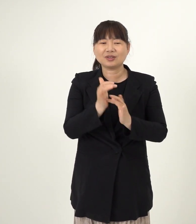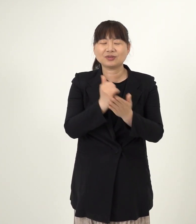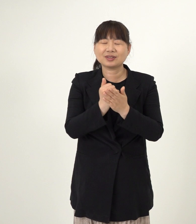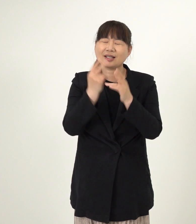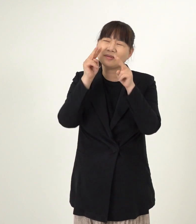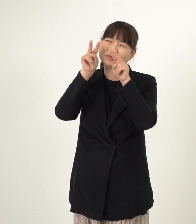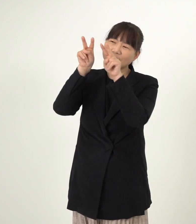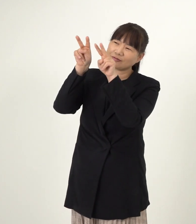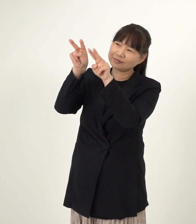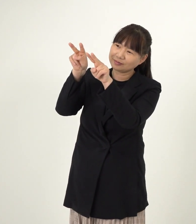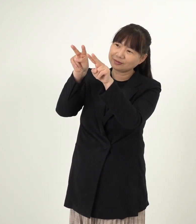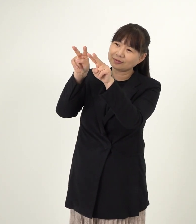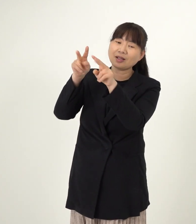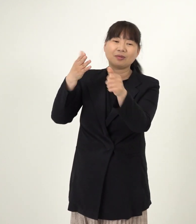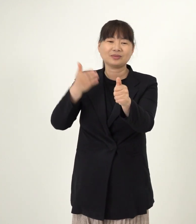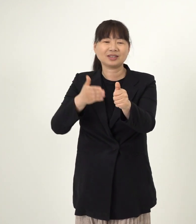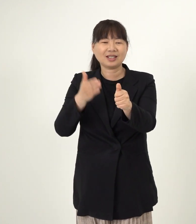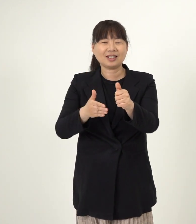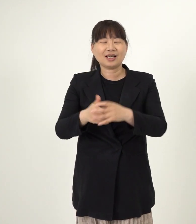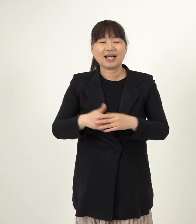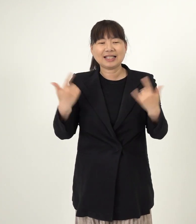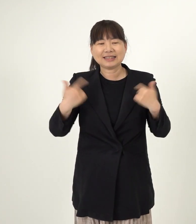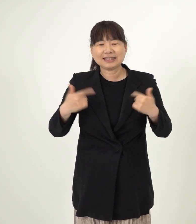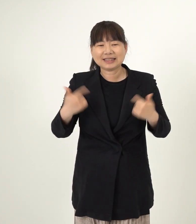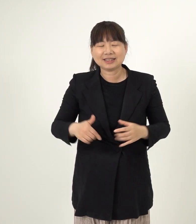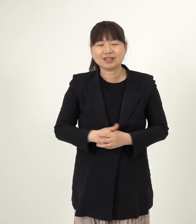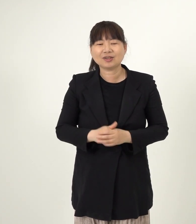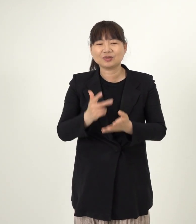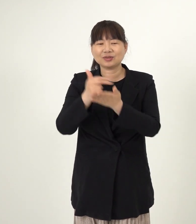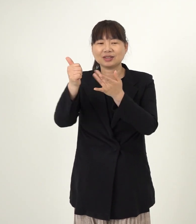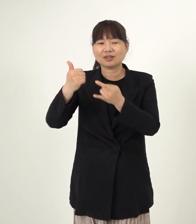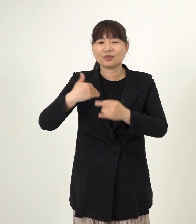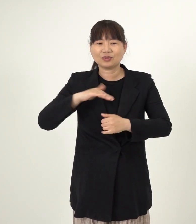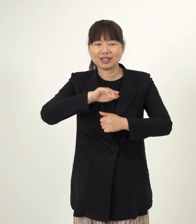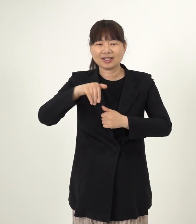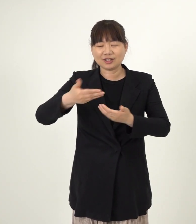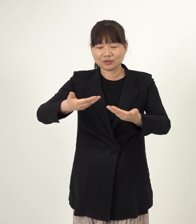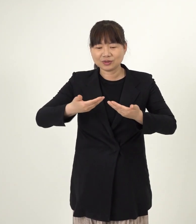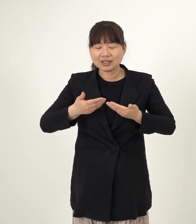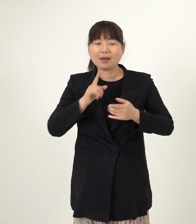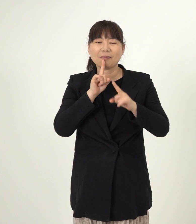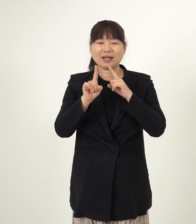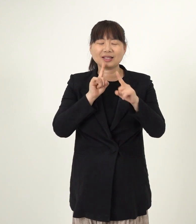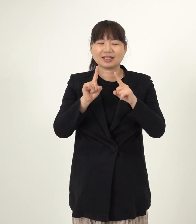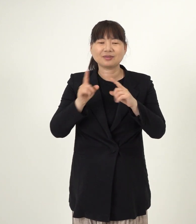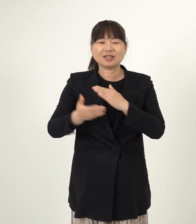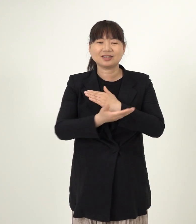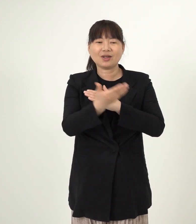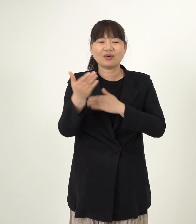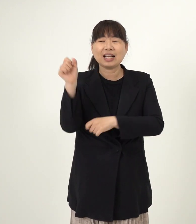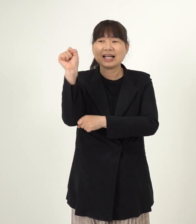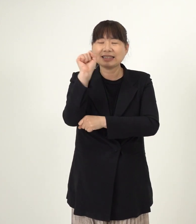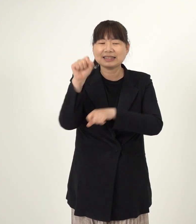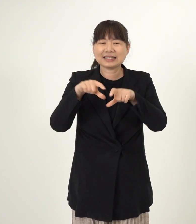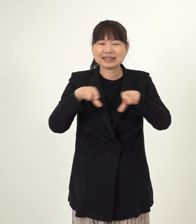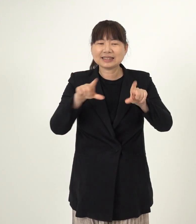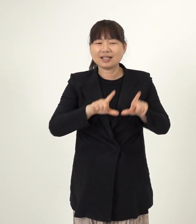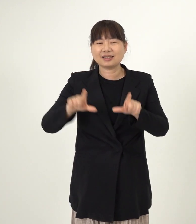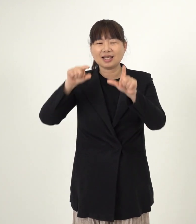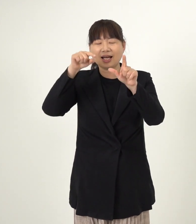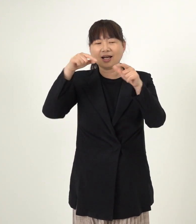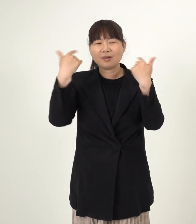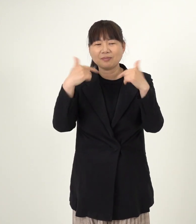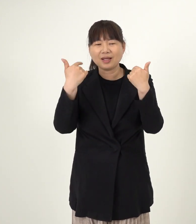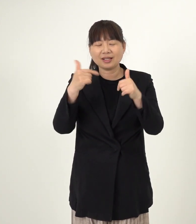시선을 놓치지 말고 늘 주님께서 우리에게 들려주셨던 그 말씀이 여러분들의 흔들리는 일상을